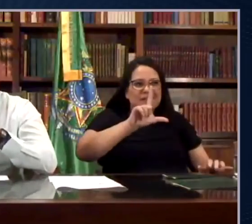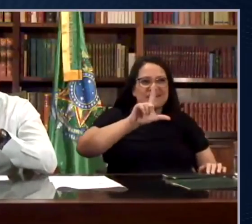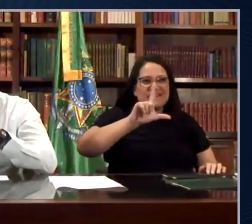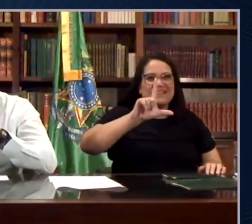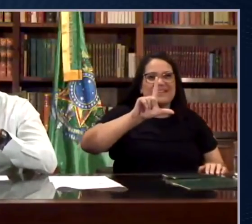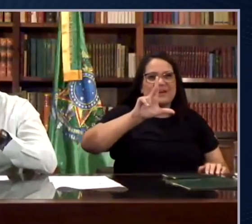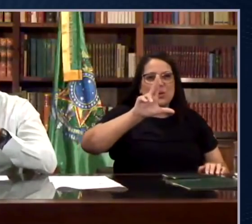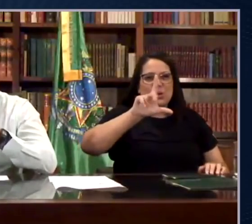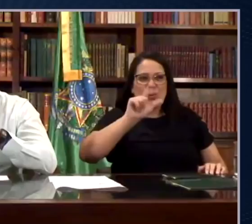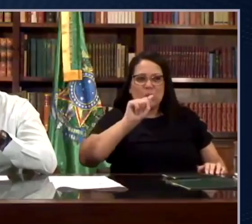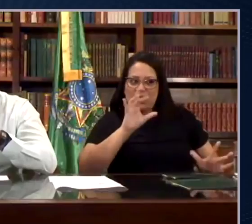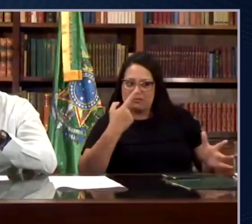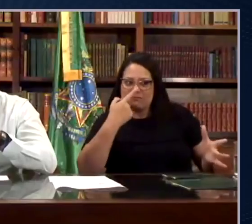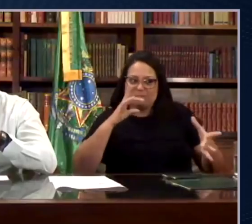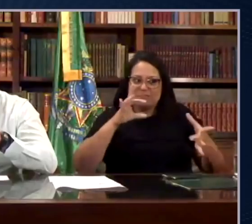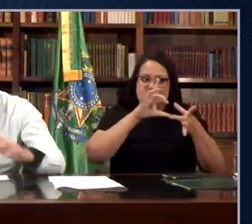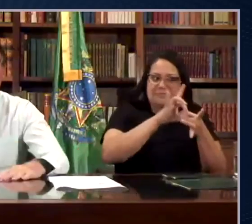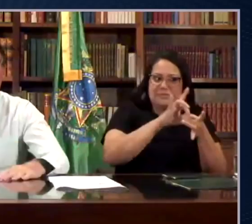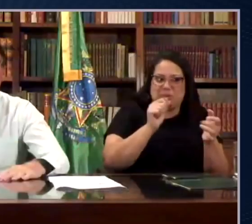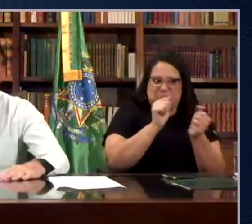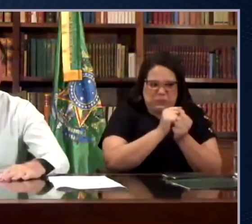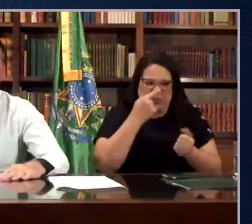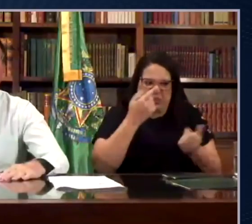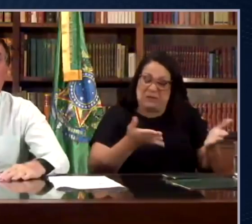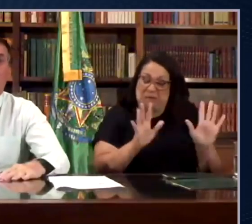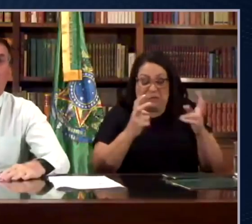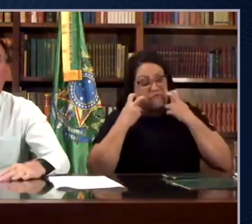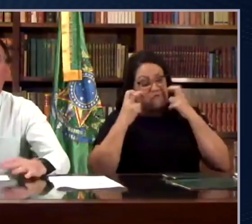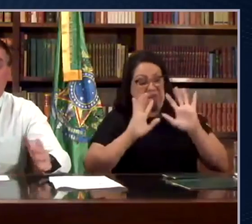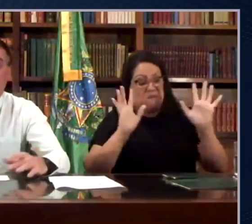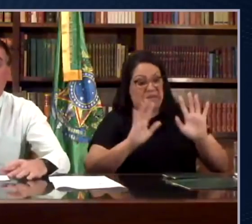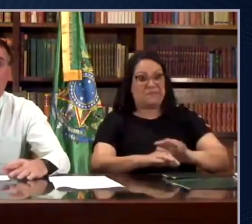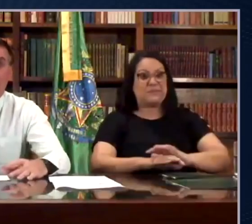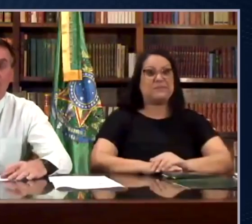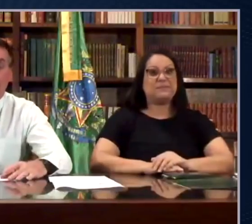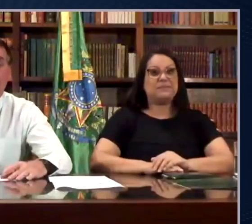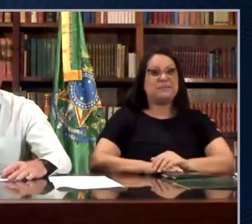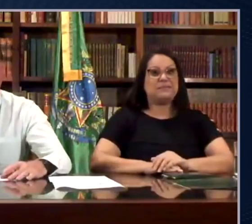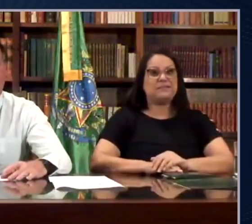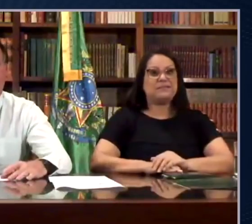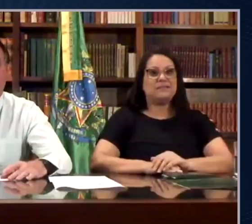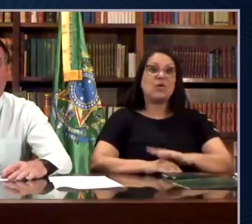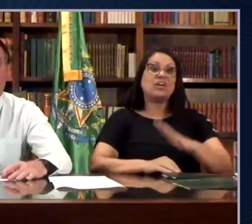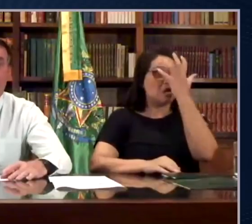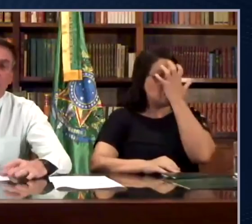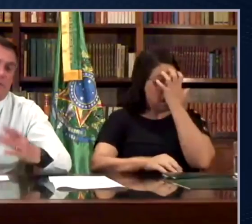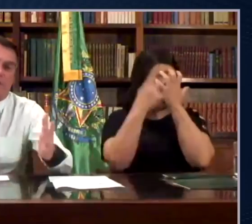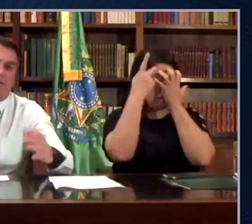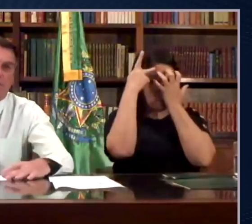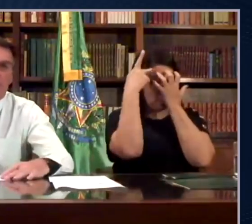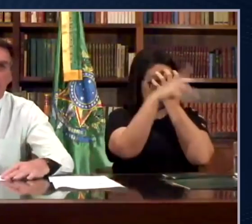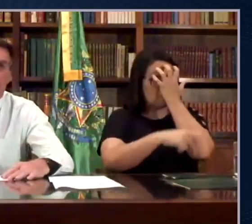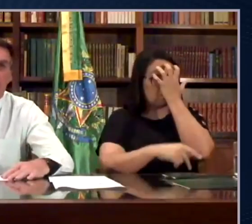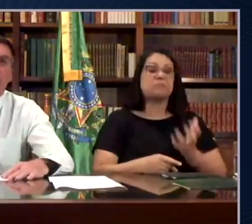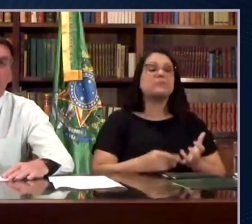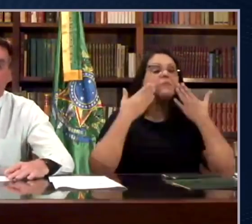Lula nesse momento. Estou com vergonha, sinceramente, tá? Zé Maria. Bem, pelo menos caiu mais cedo, já caiu a máscara dele há muito tempo,